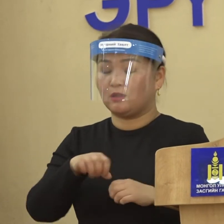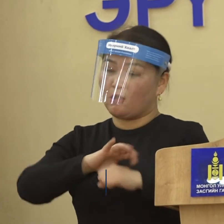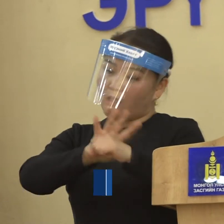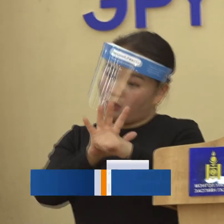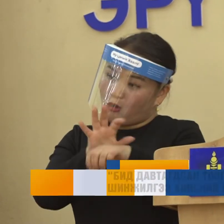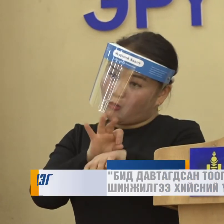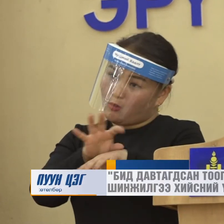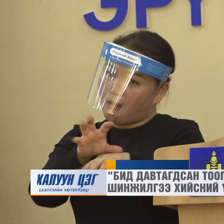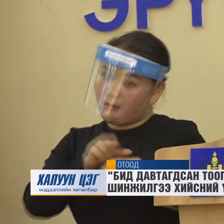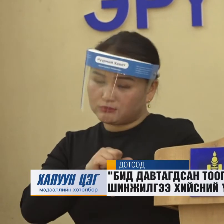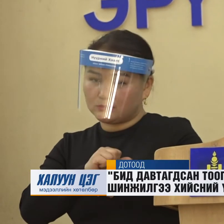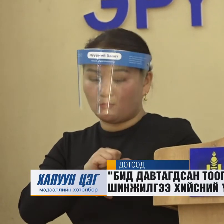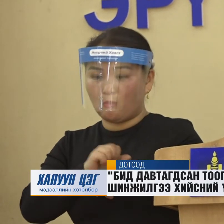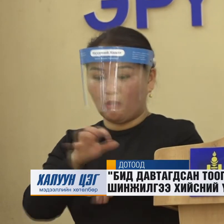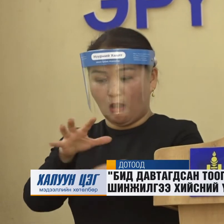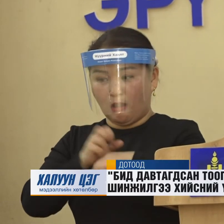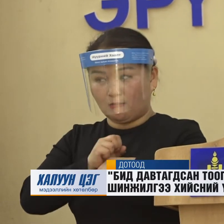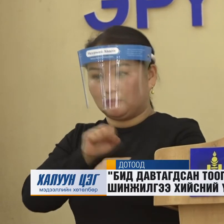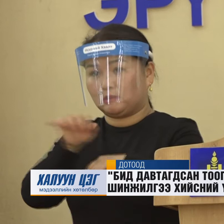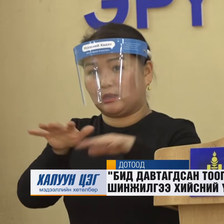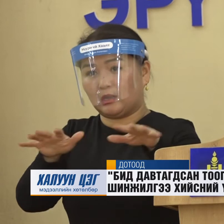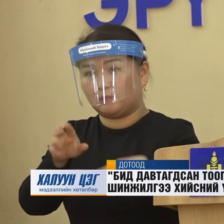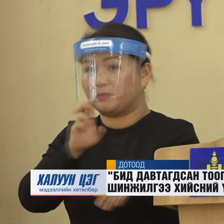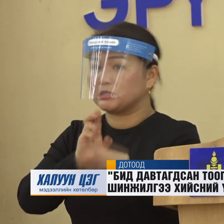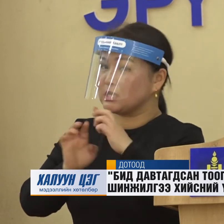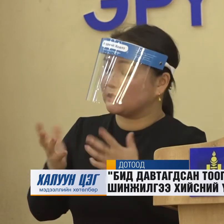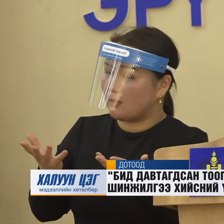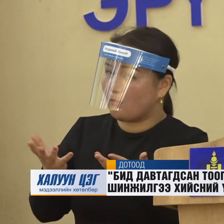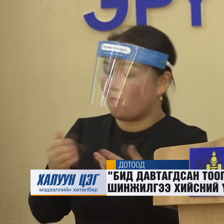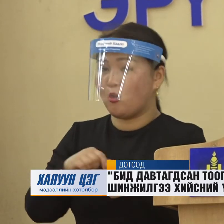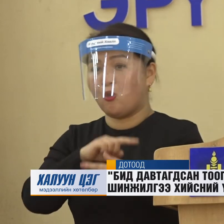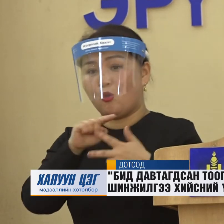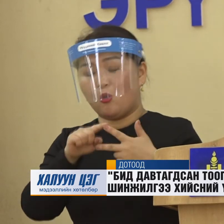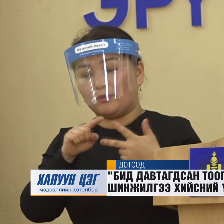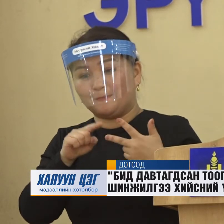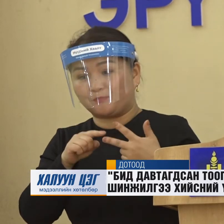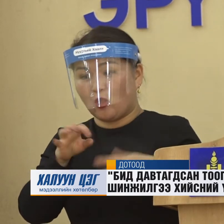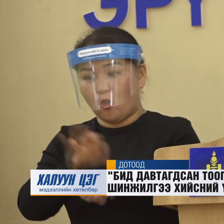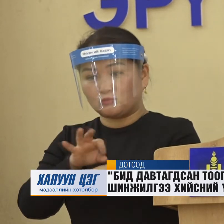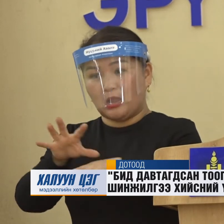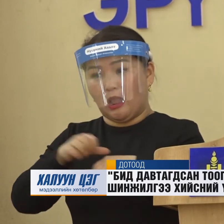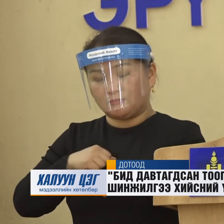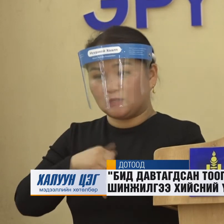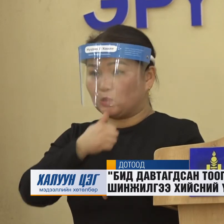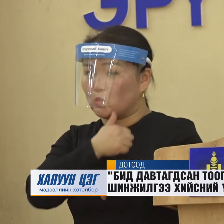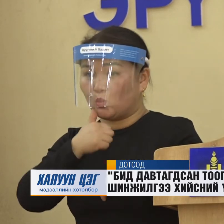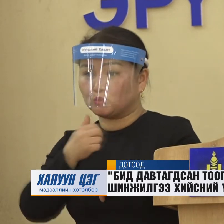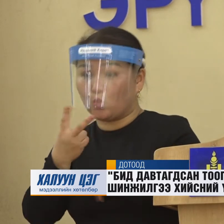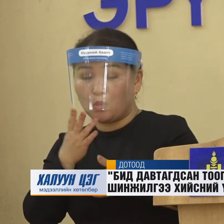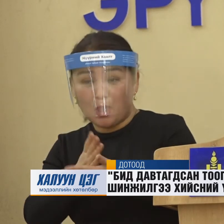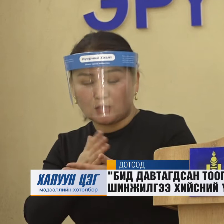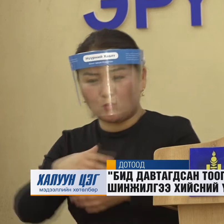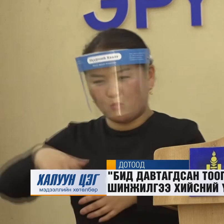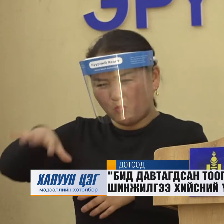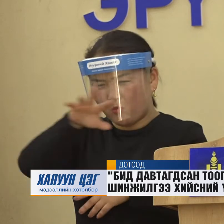уу? Эсвэл халдварыг тарах эрсдэл нь ямар байна уу? Халдварт одоо өртчөөд нууц үдээ явж байна уу? Гэхмэтийн тандалтыг